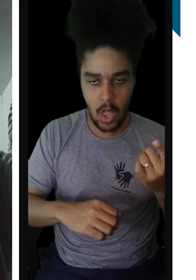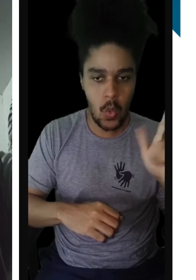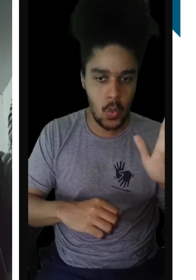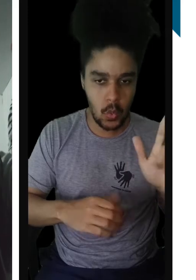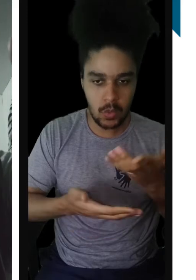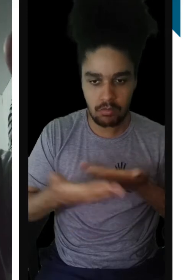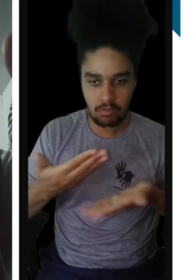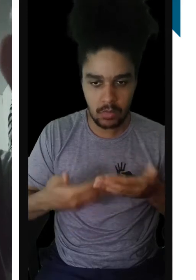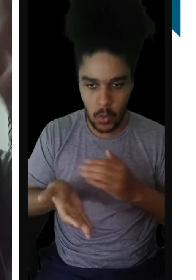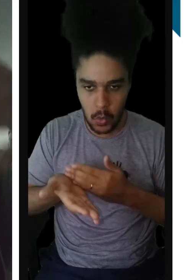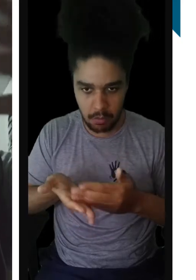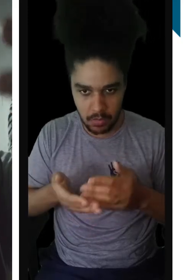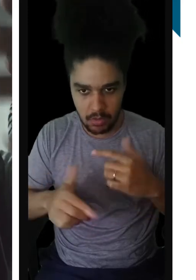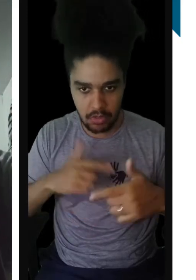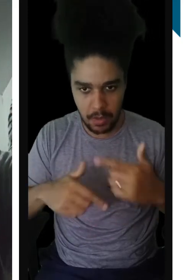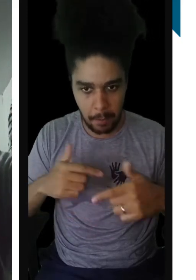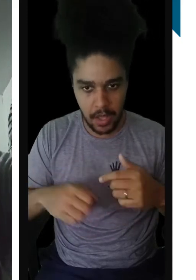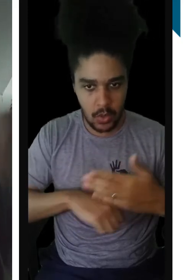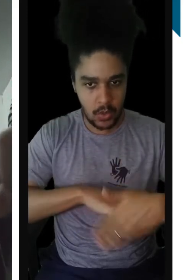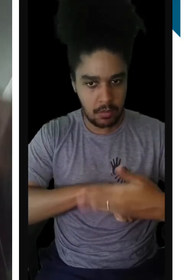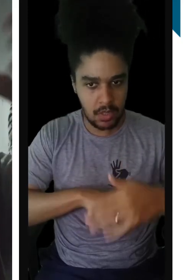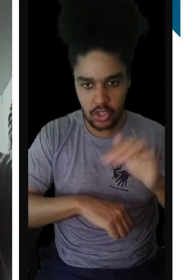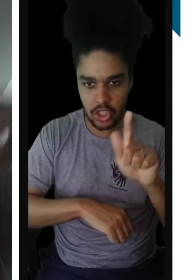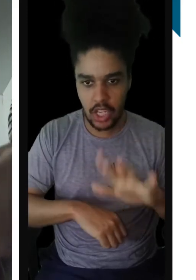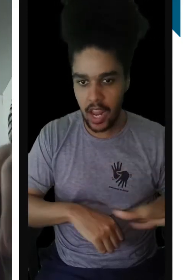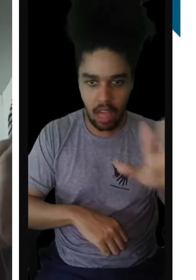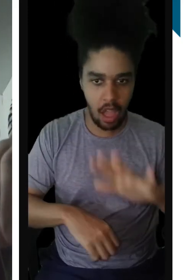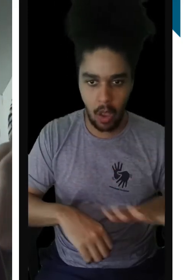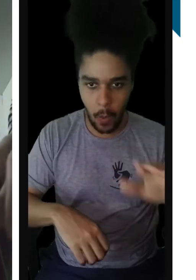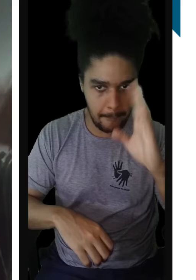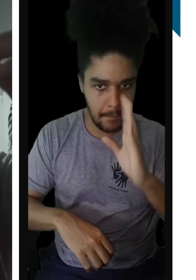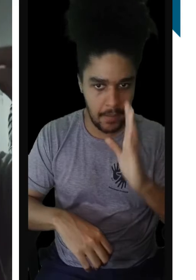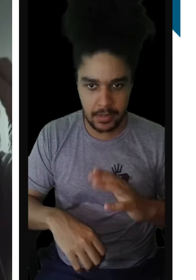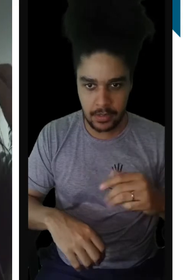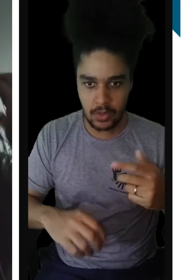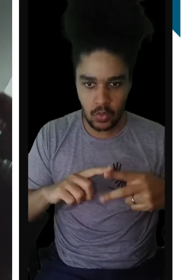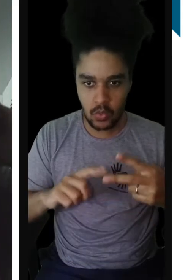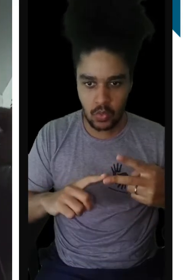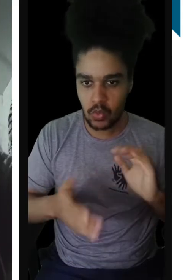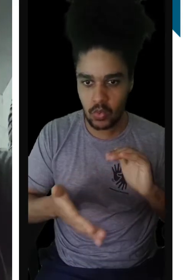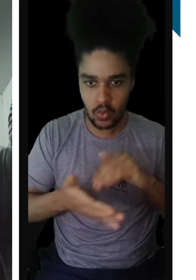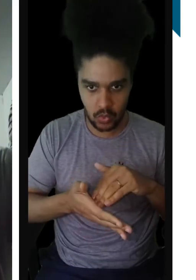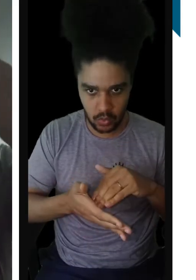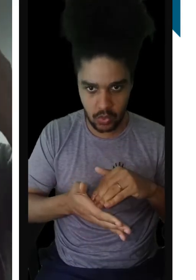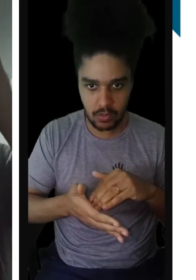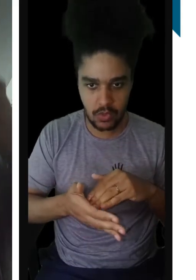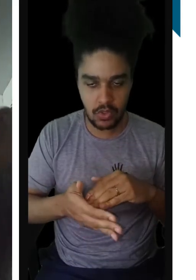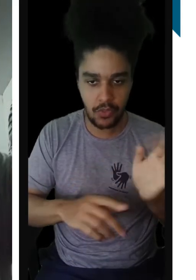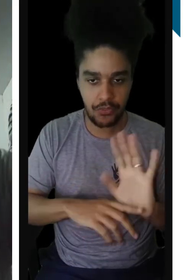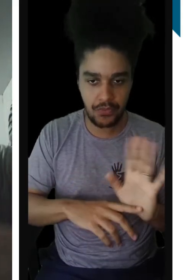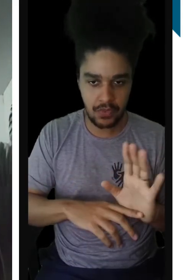né? Começou trabalhando urbanização geral, urbanização brasileira, e os dois últimos vídeos do canal